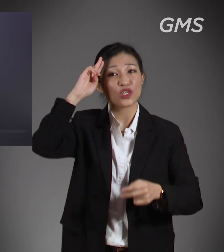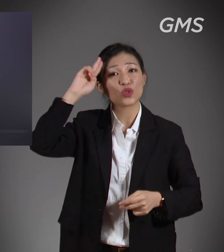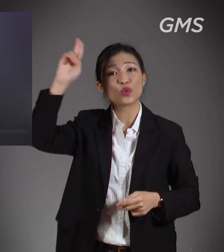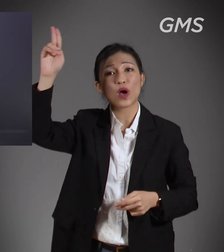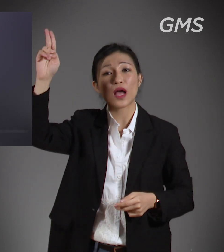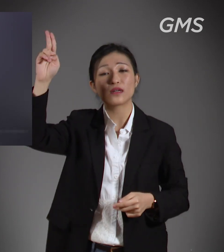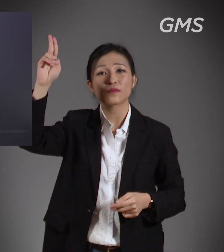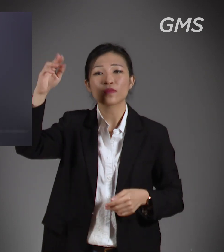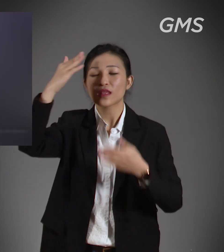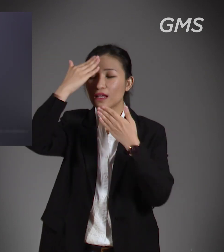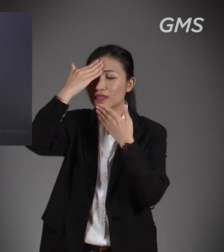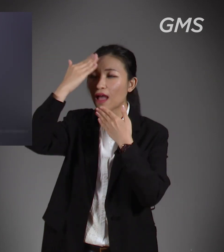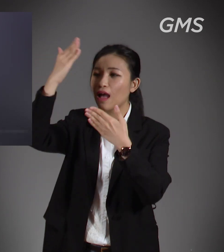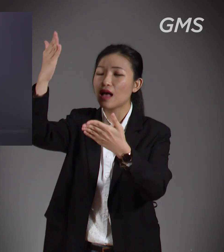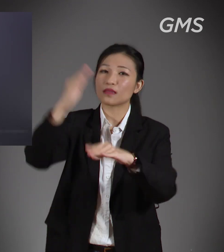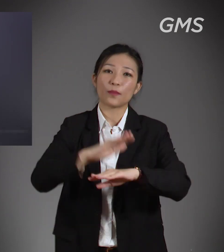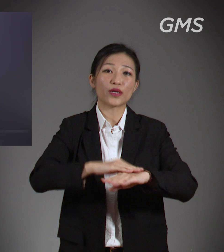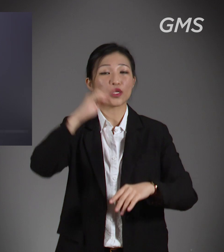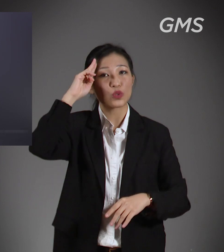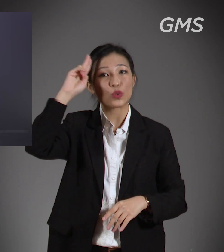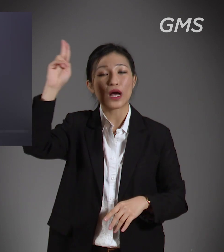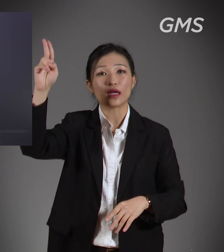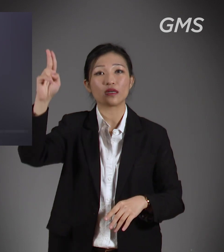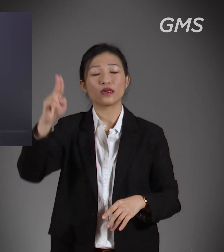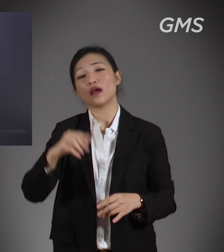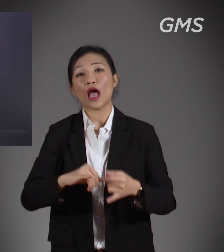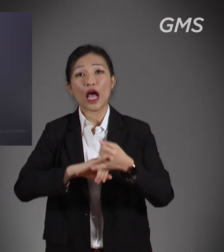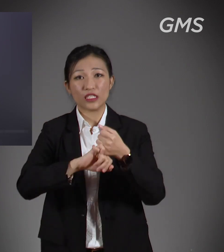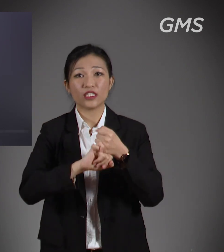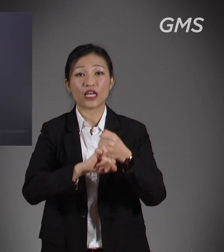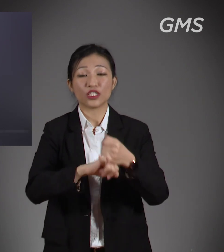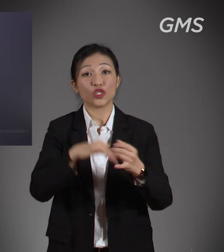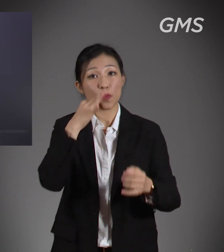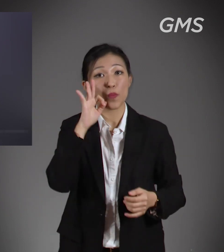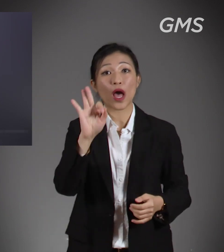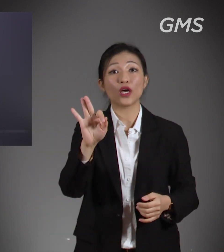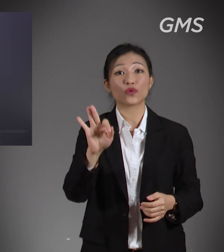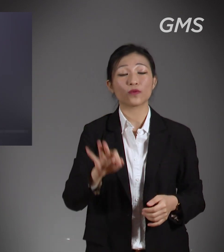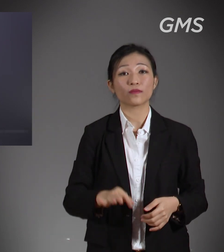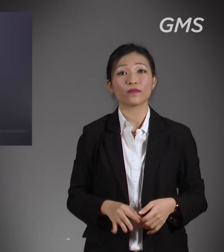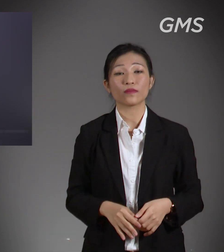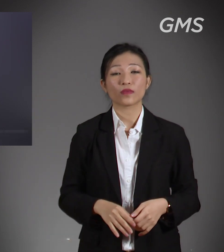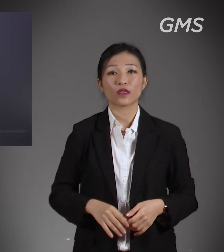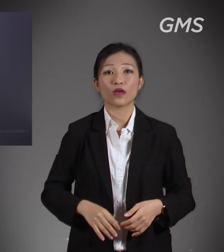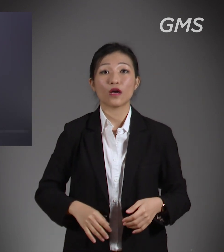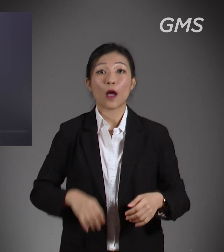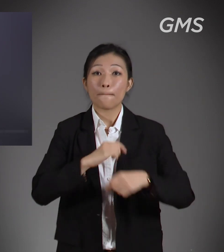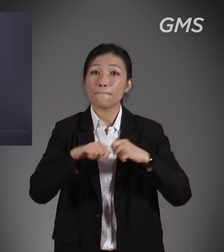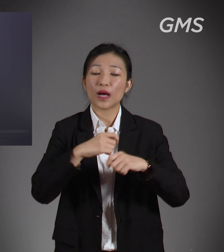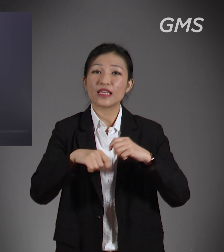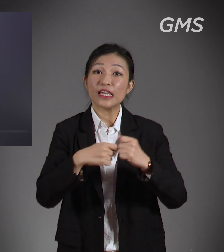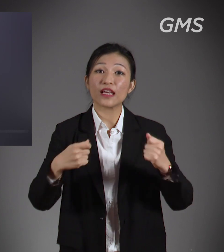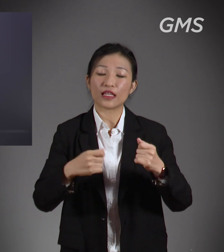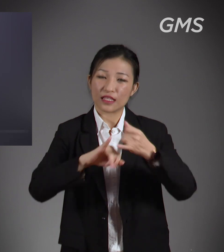lebih taat kepada Tuhan. Biarlah komitmen yang baru ini mengikat perjanjian,